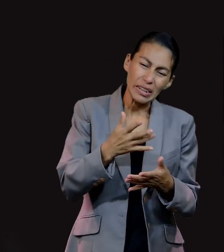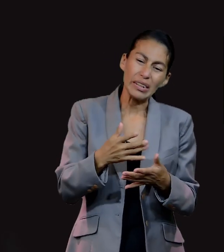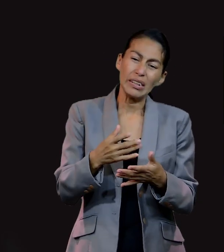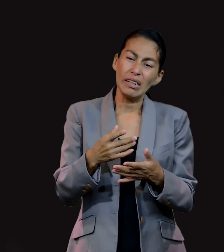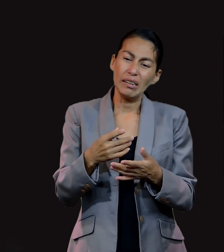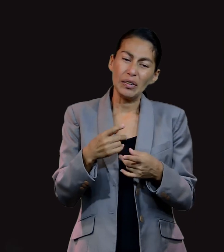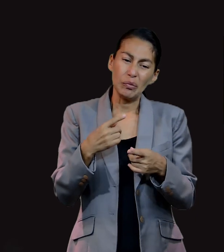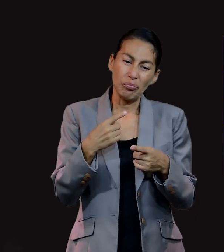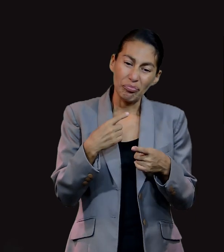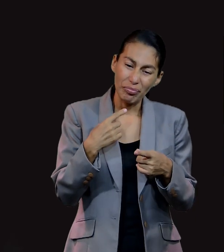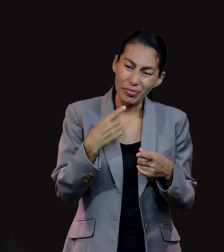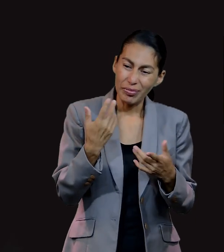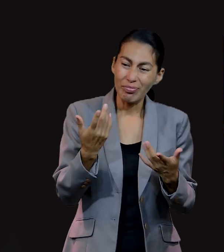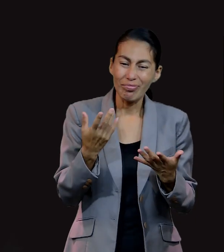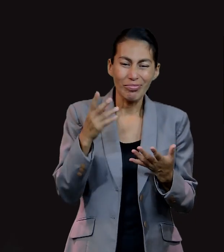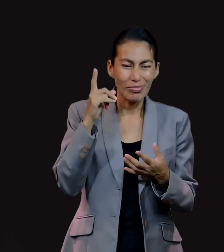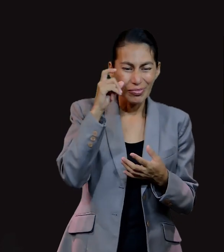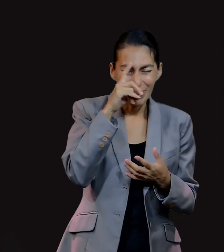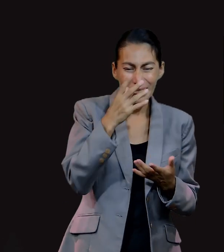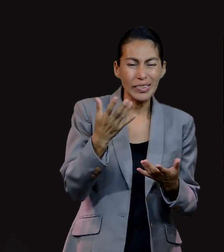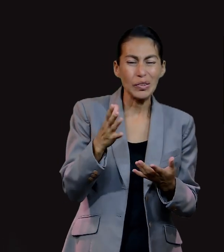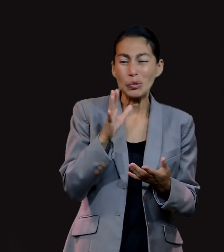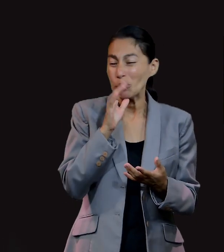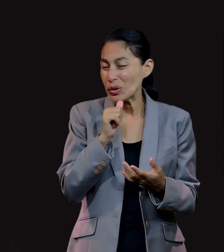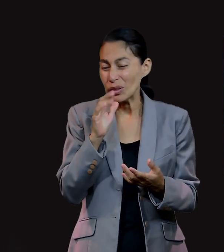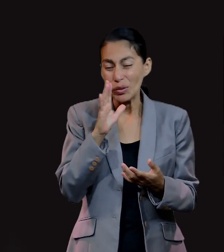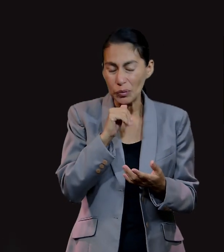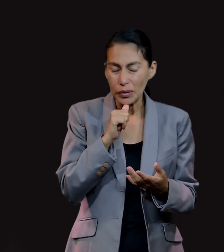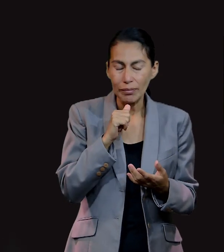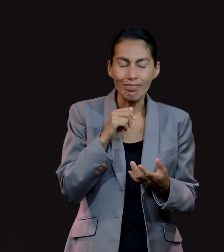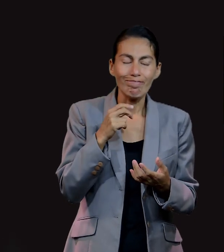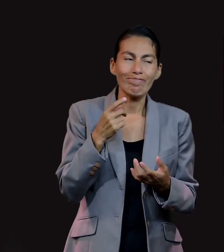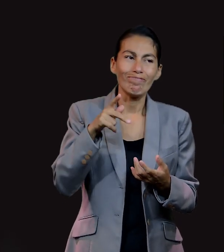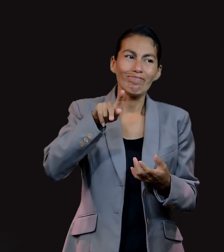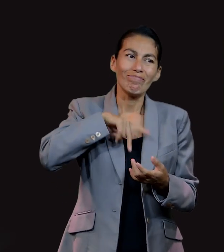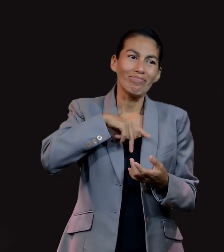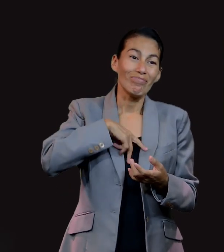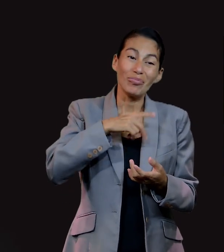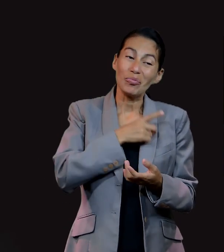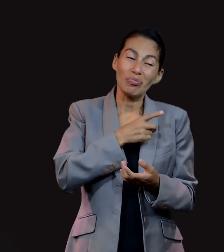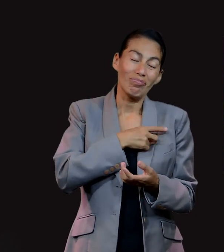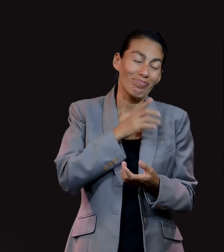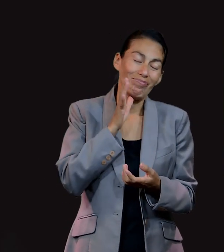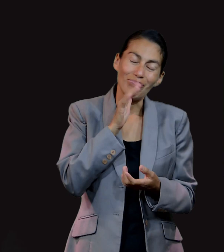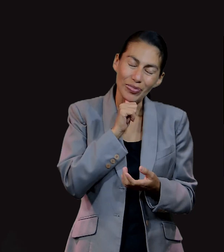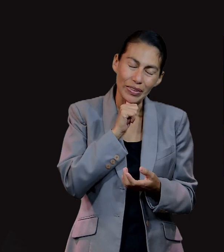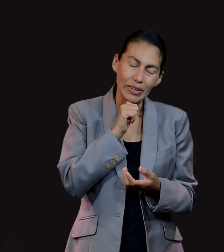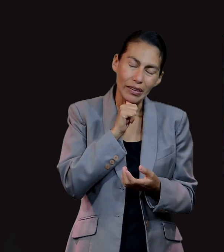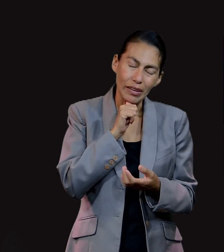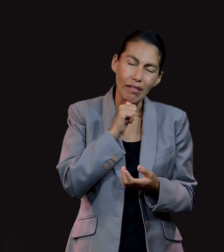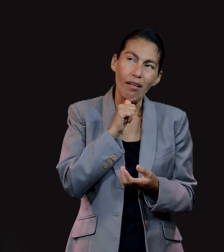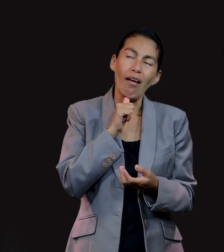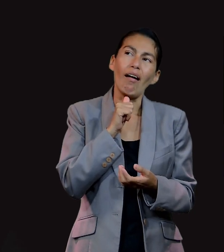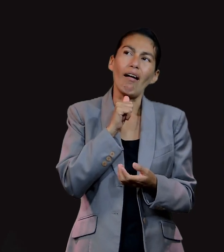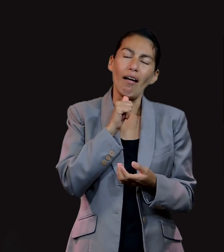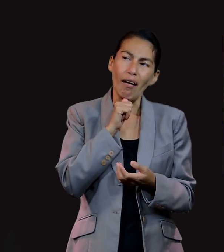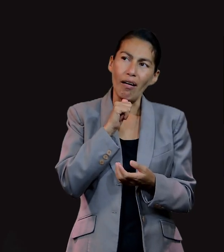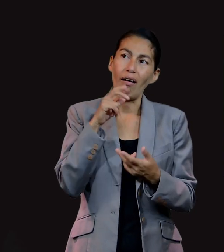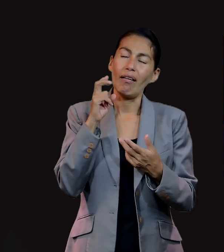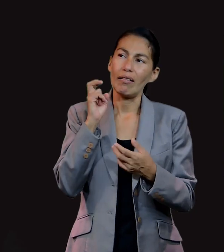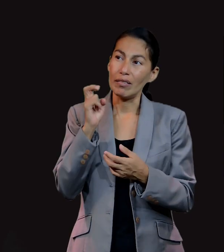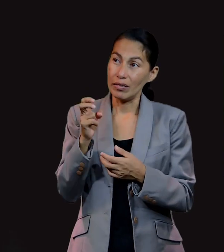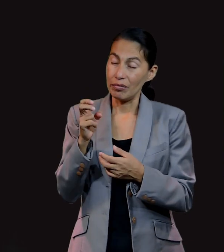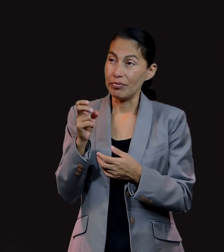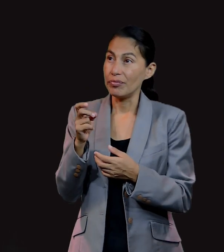me daba cuenta que por mi propia cuenta no podía hacerlo entonces acudí a la oración era un poco